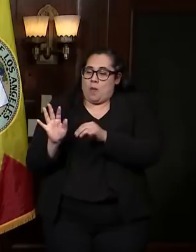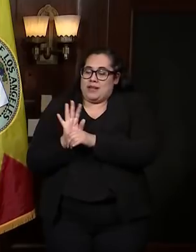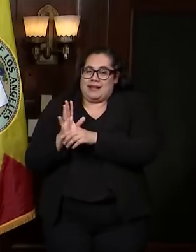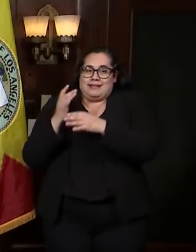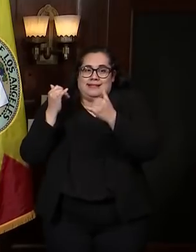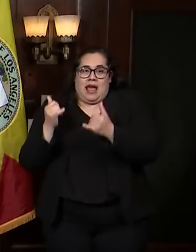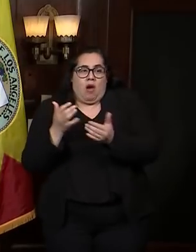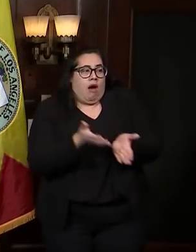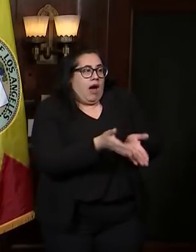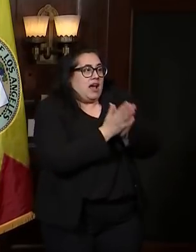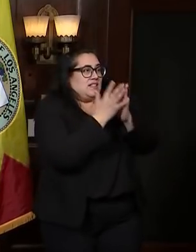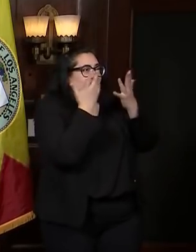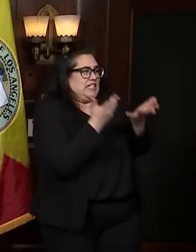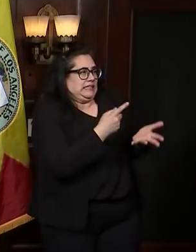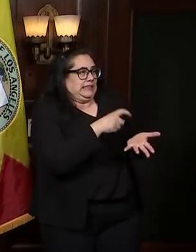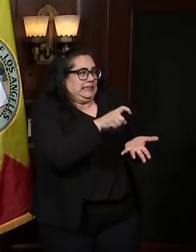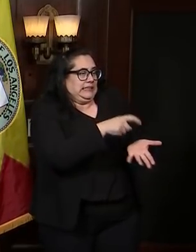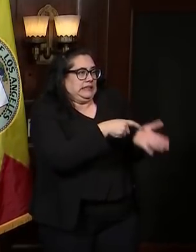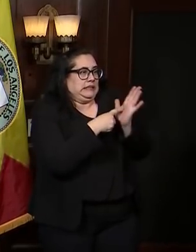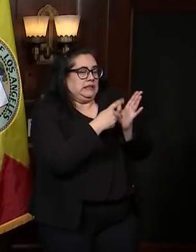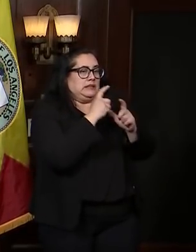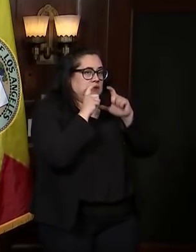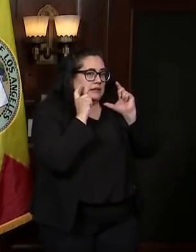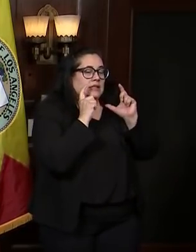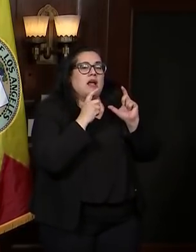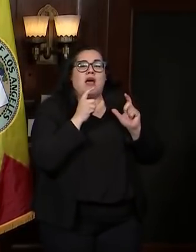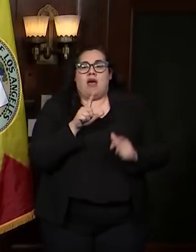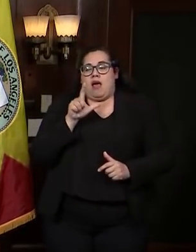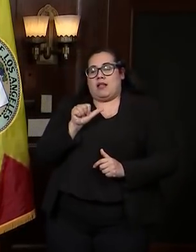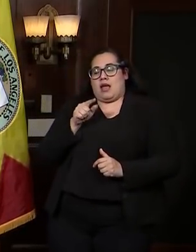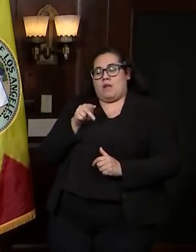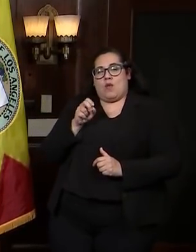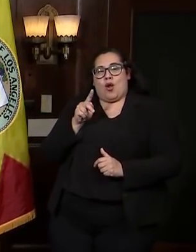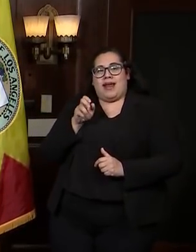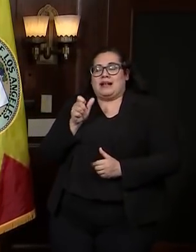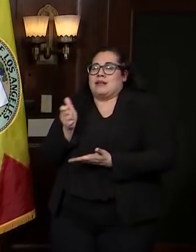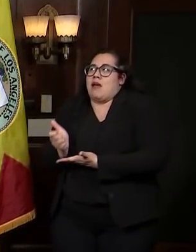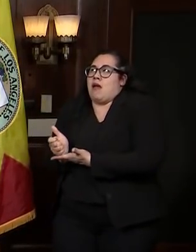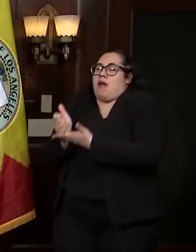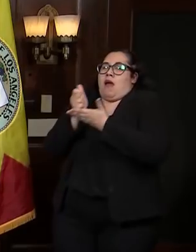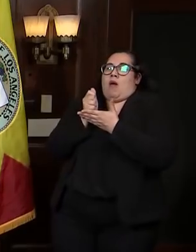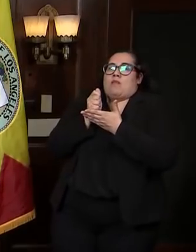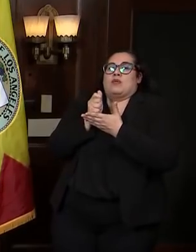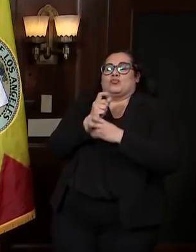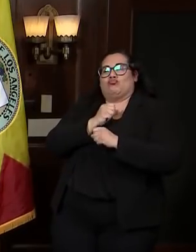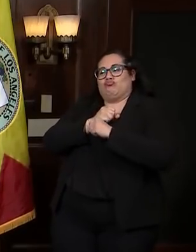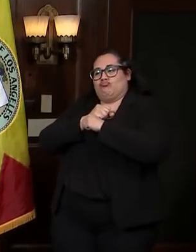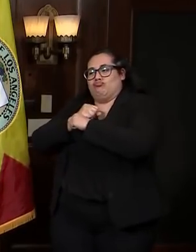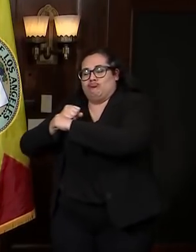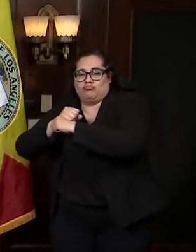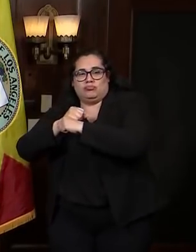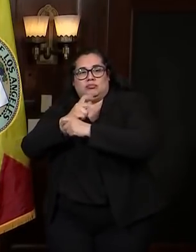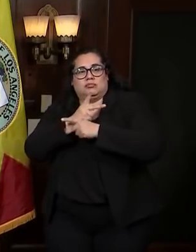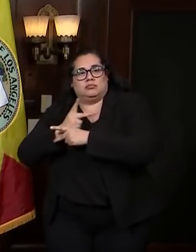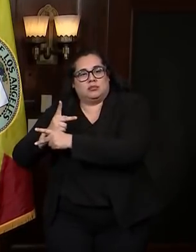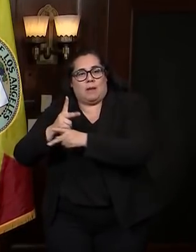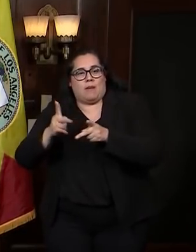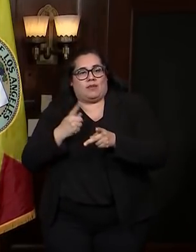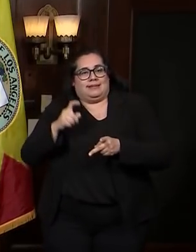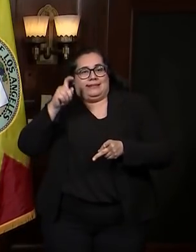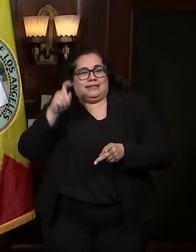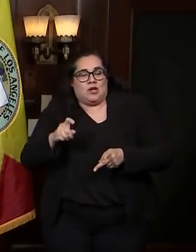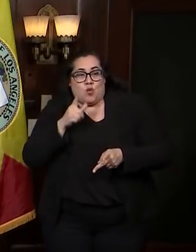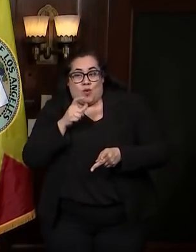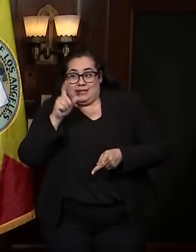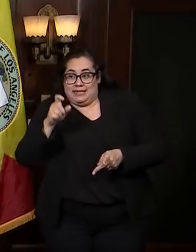han pedido estos productos, LA Protects nos está ayudando a cuidar a las personas quienes nos